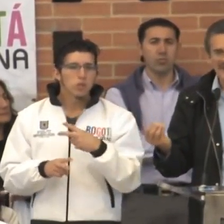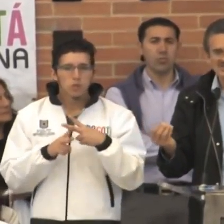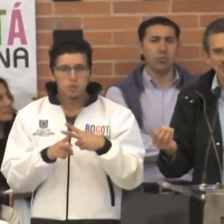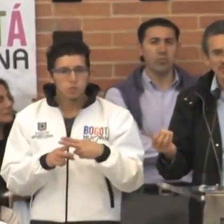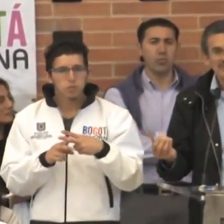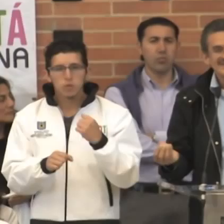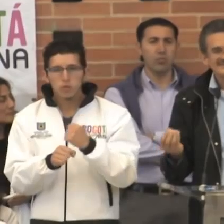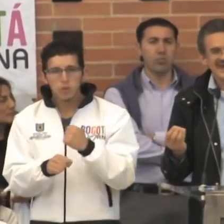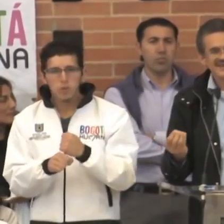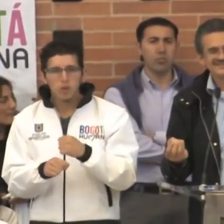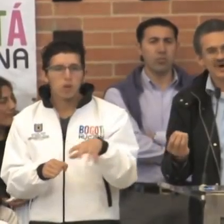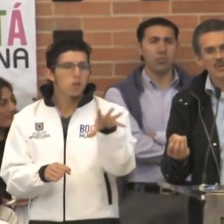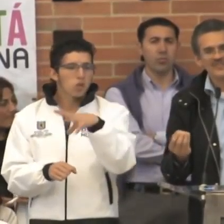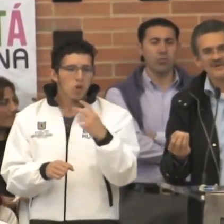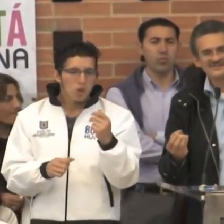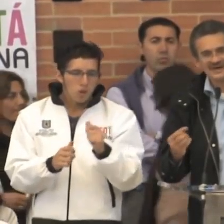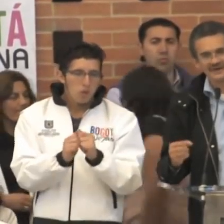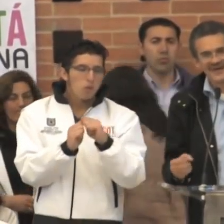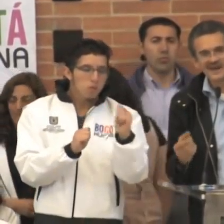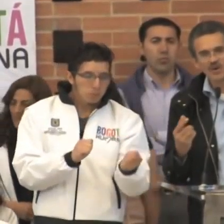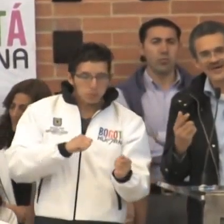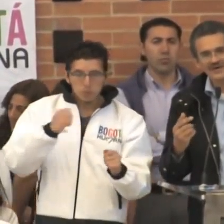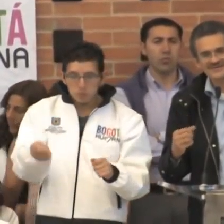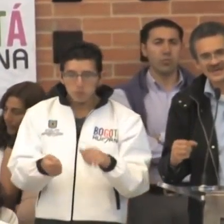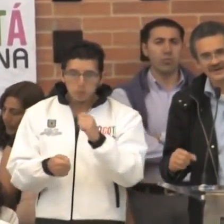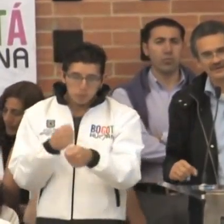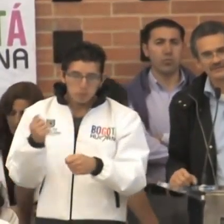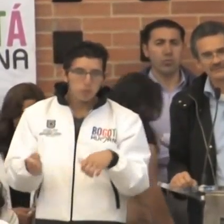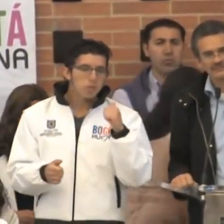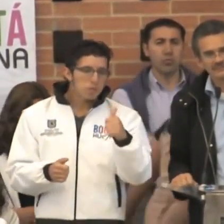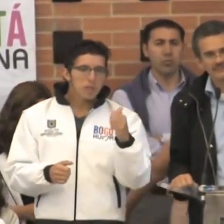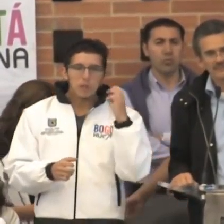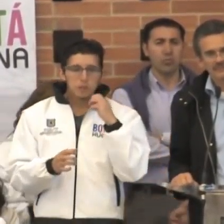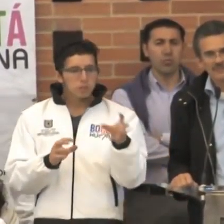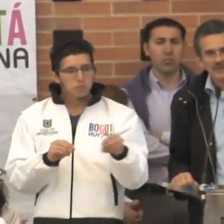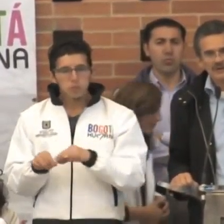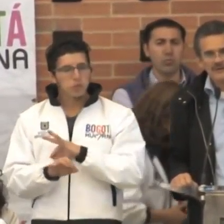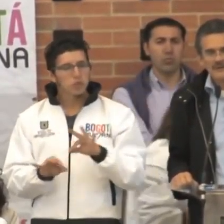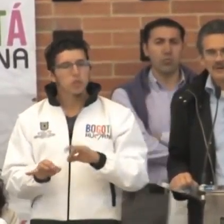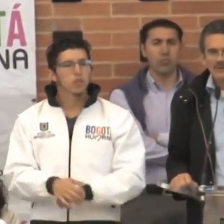que cada peso se gaste como debe ser, en lo que debe ser.